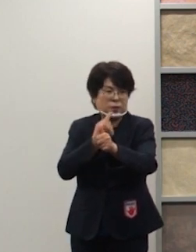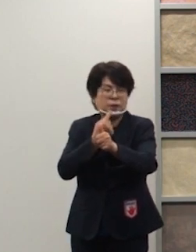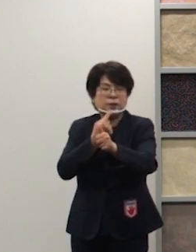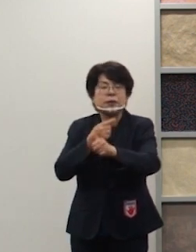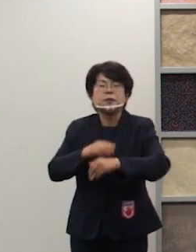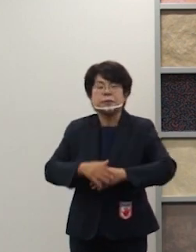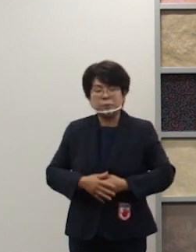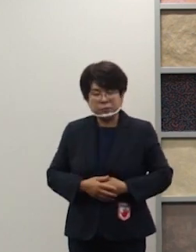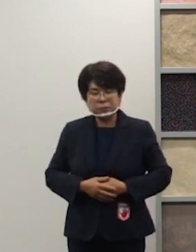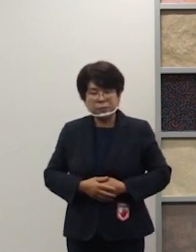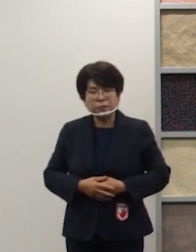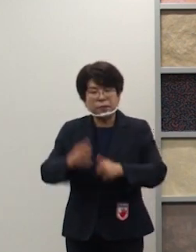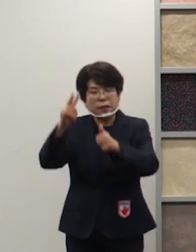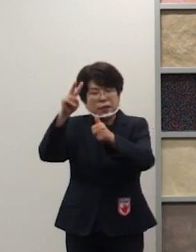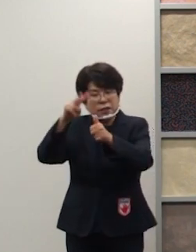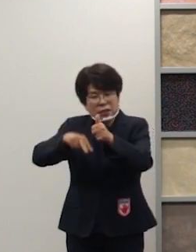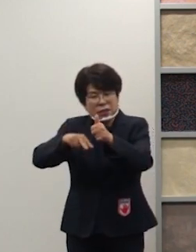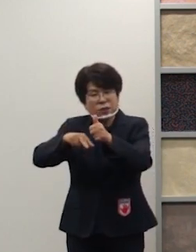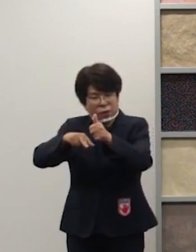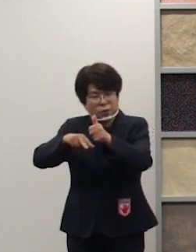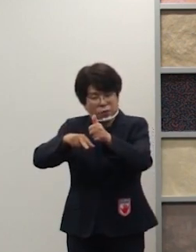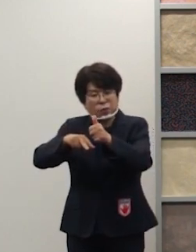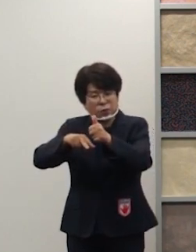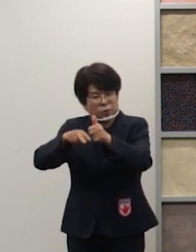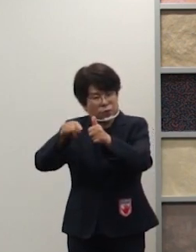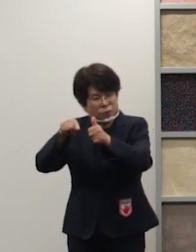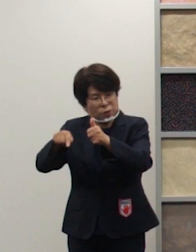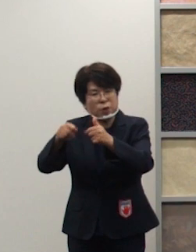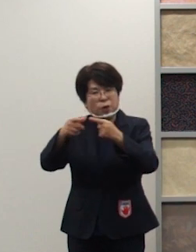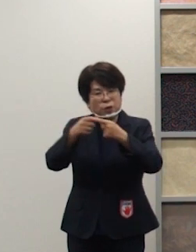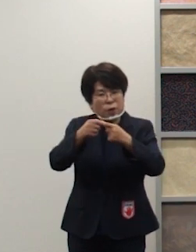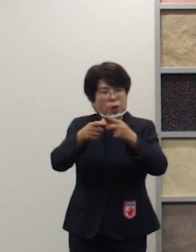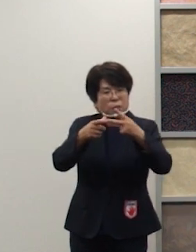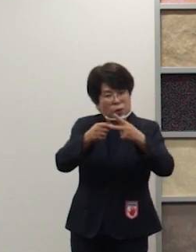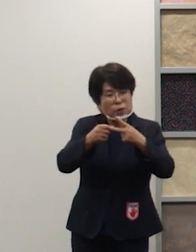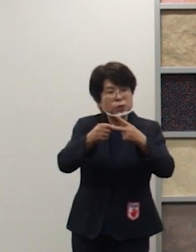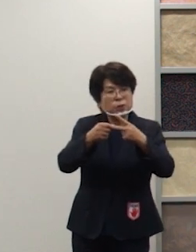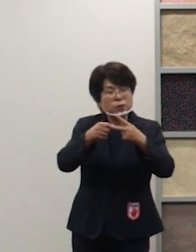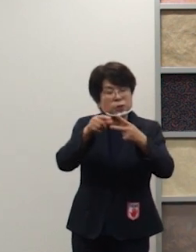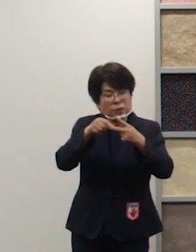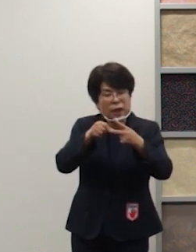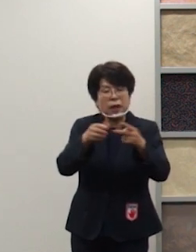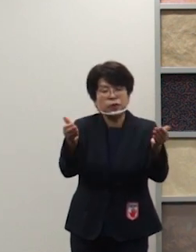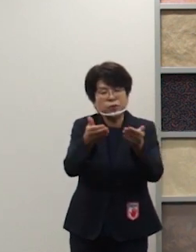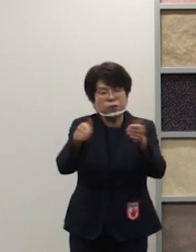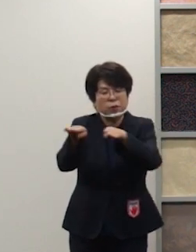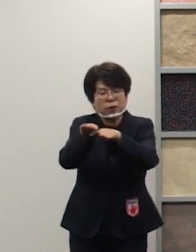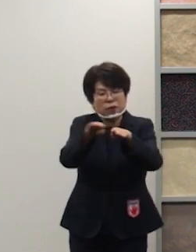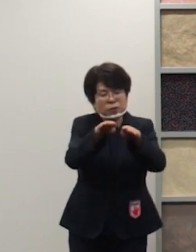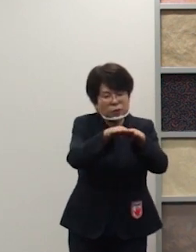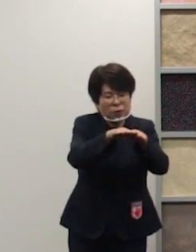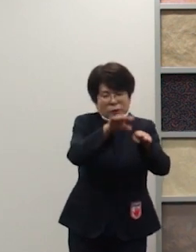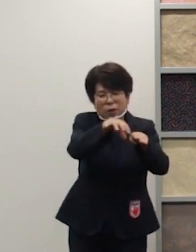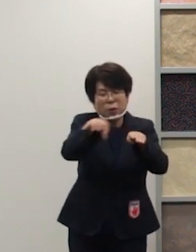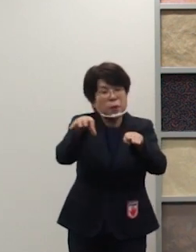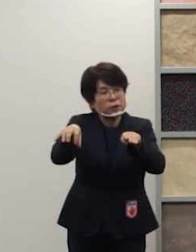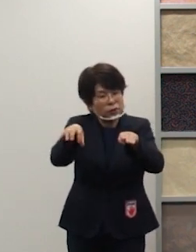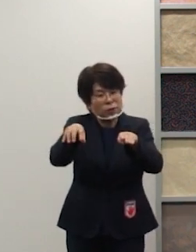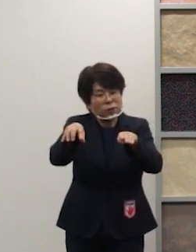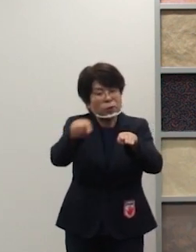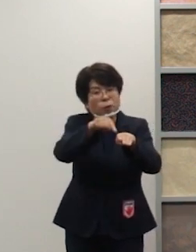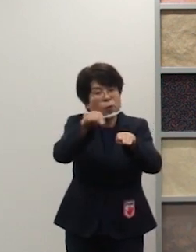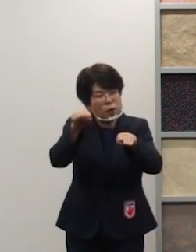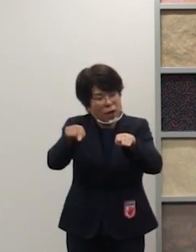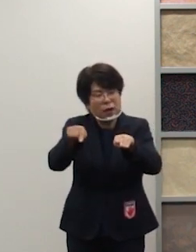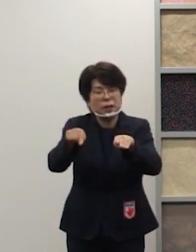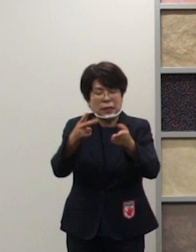そうですね、その認証取得と、さらにその休業協力要請の対象となっているところでそのガイドラインに基づく個別解除してい